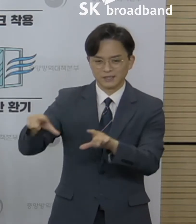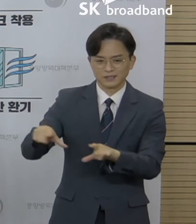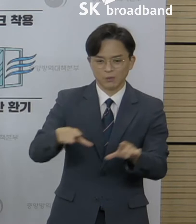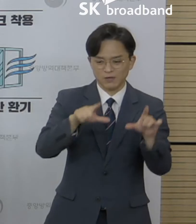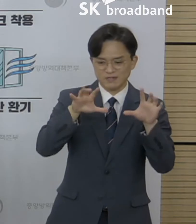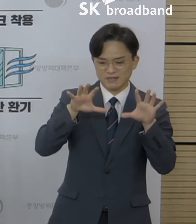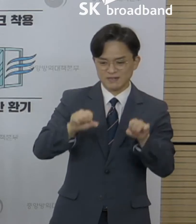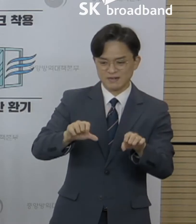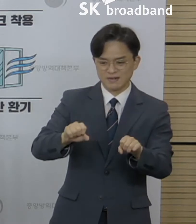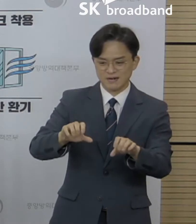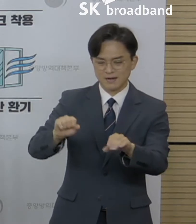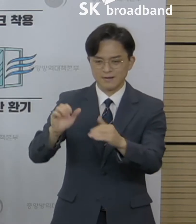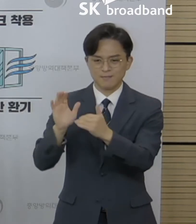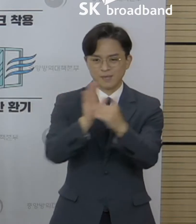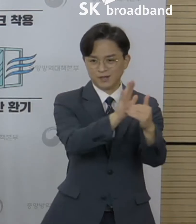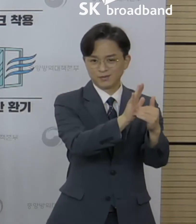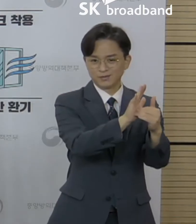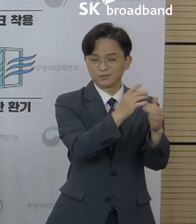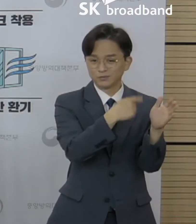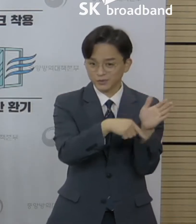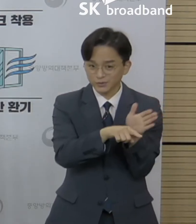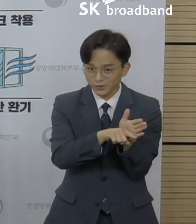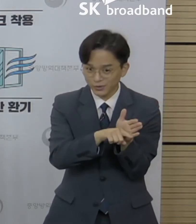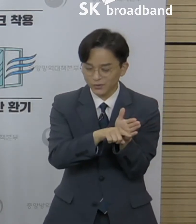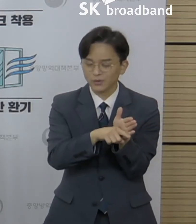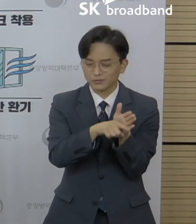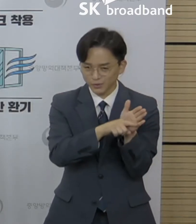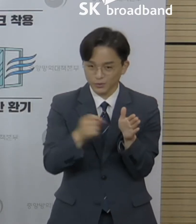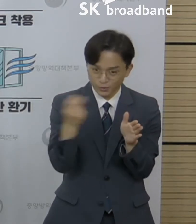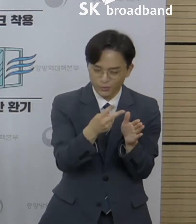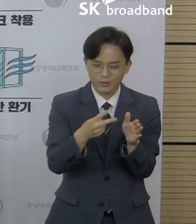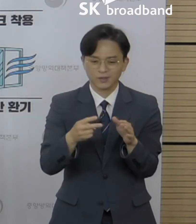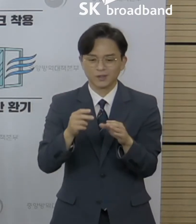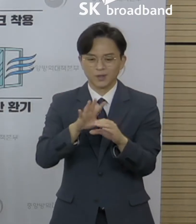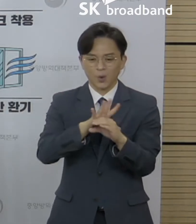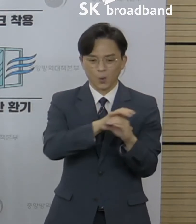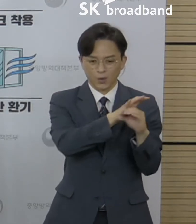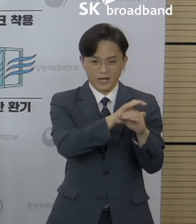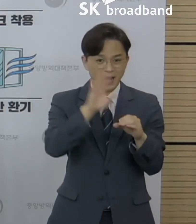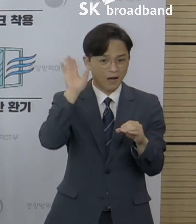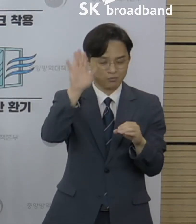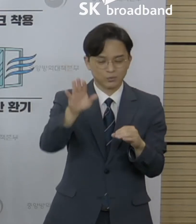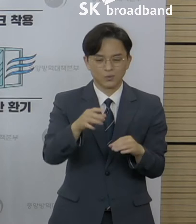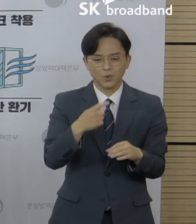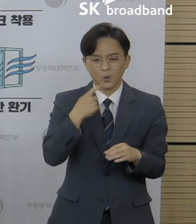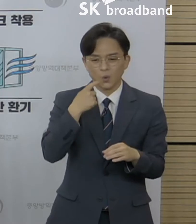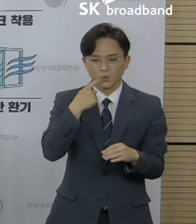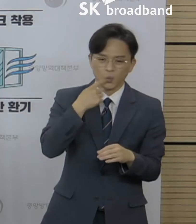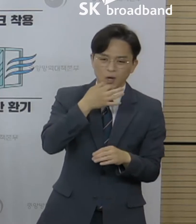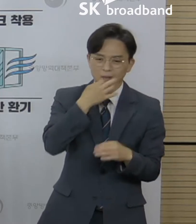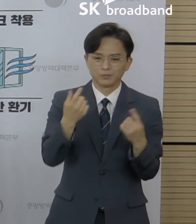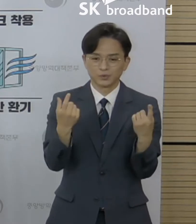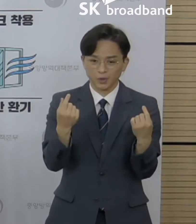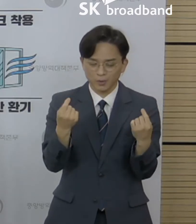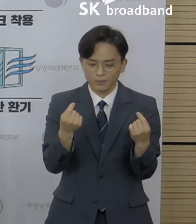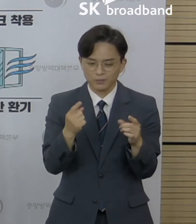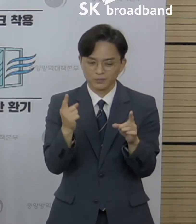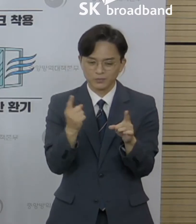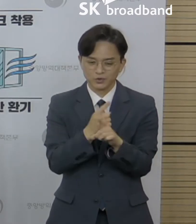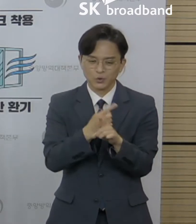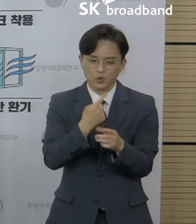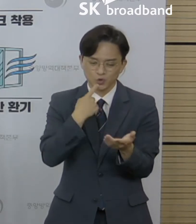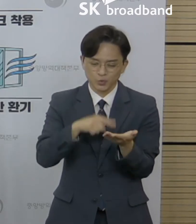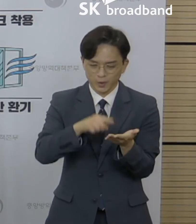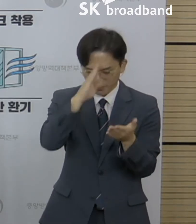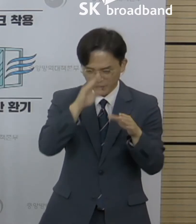일상 속에 관리 대상의 감염병의 하나로 자리매김할 수 있도록 우리 모두가 노력하고 참여하고 있기에 그런